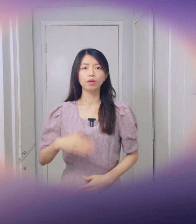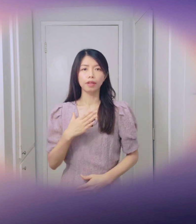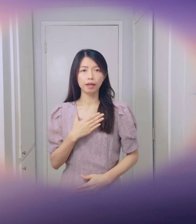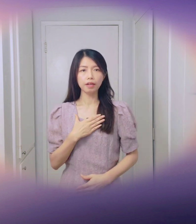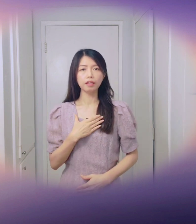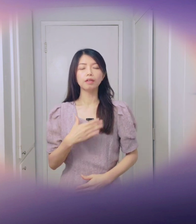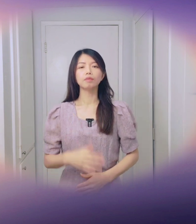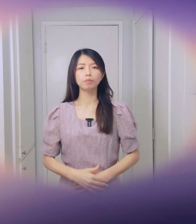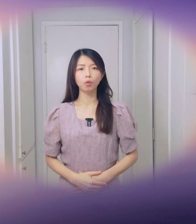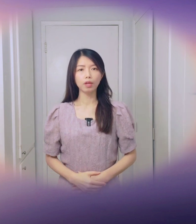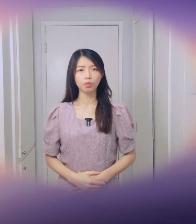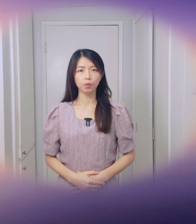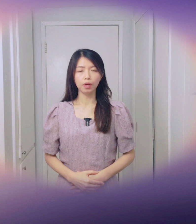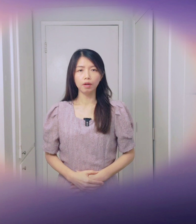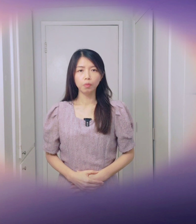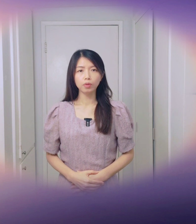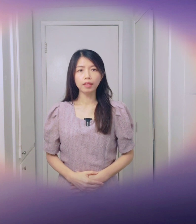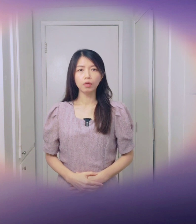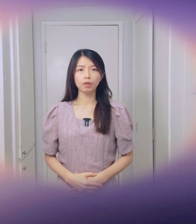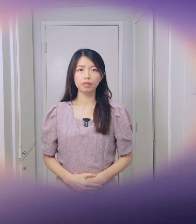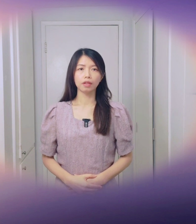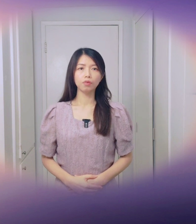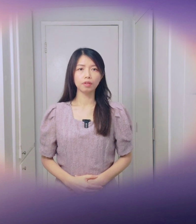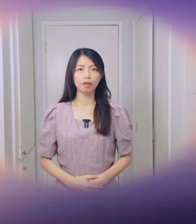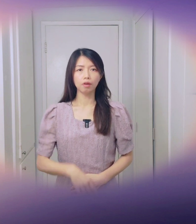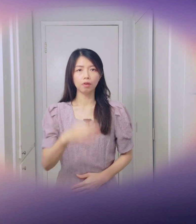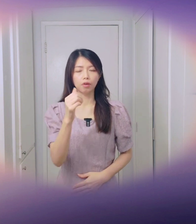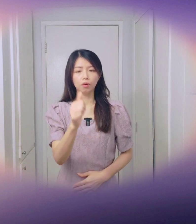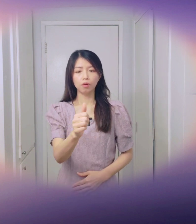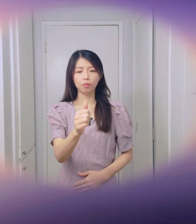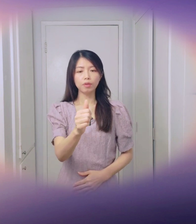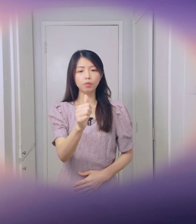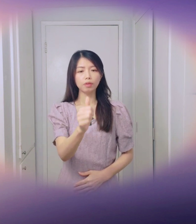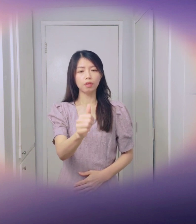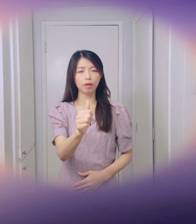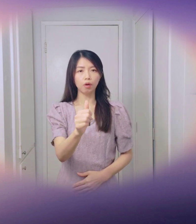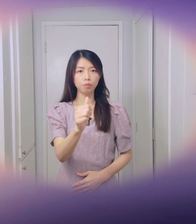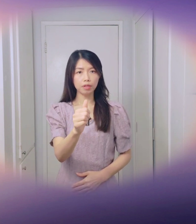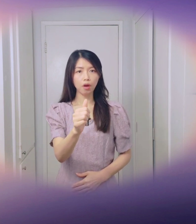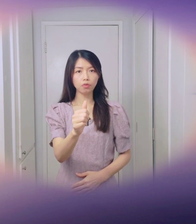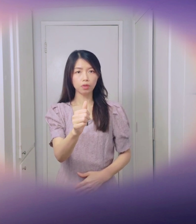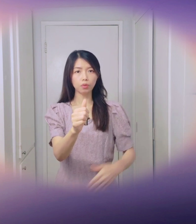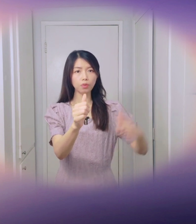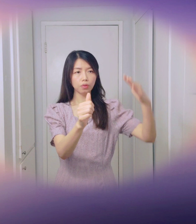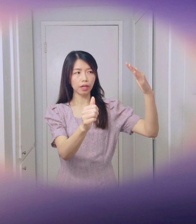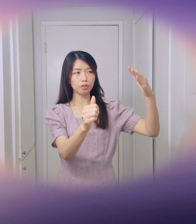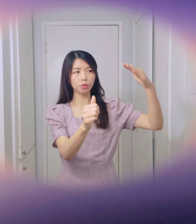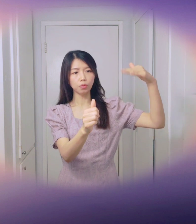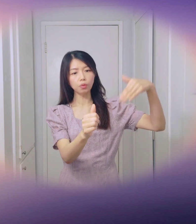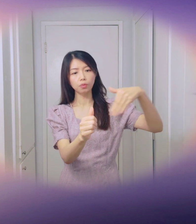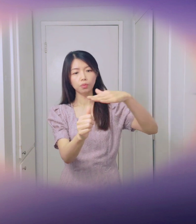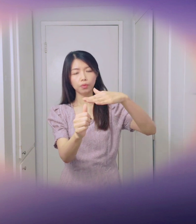보내줘. 나를 보내줘. 보내다라고 한 뜻의 수어는요, 왼손은 이렇게 엄지를 세워주시고